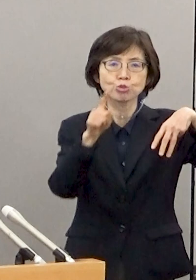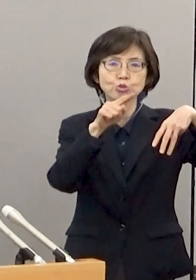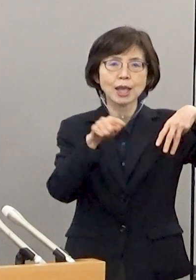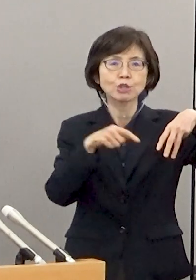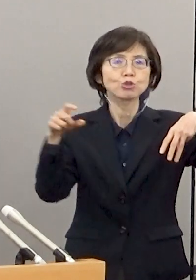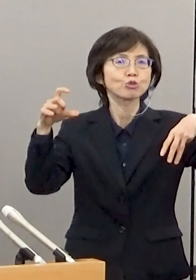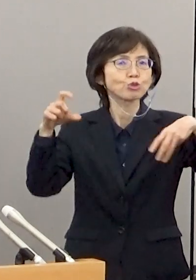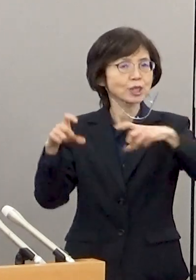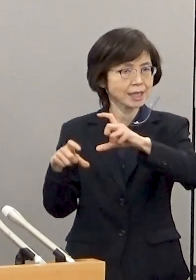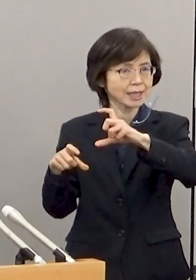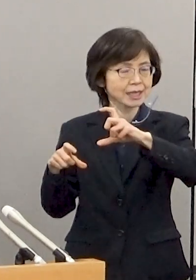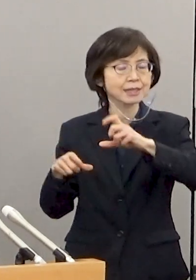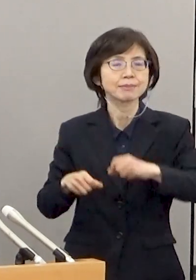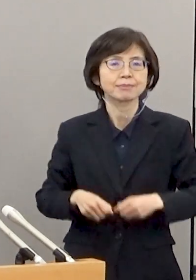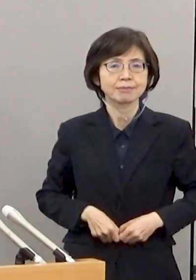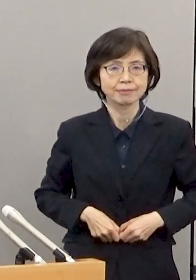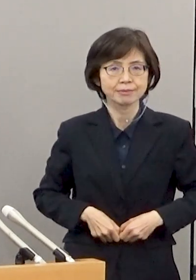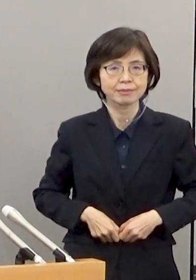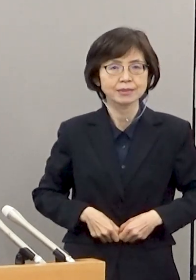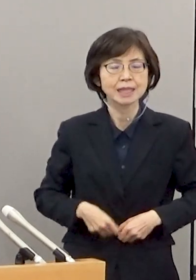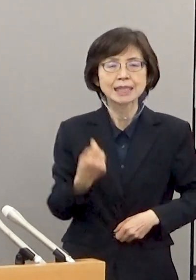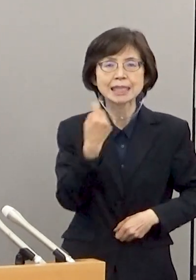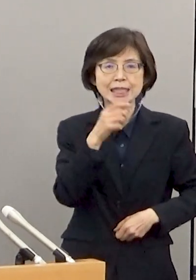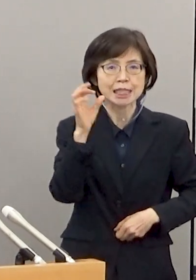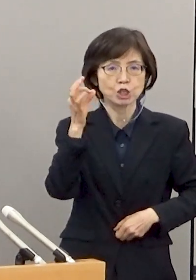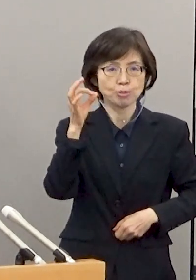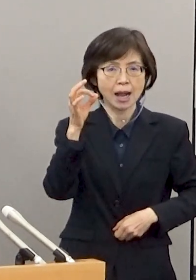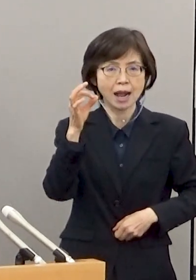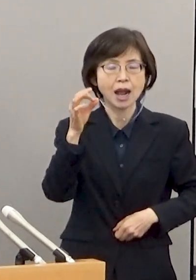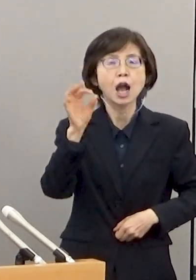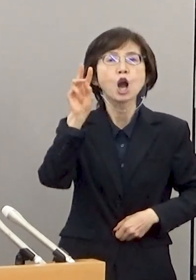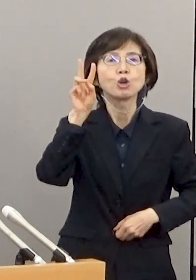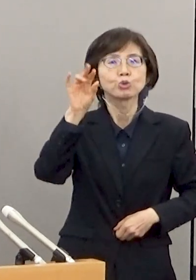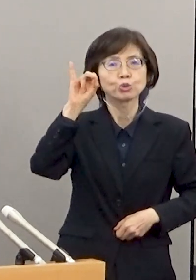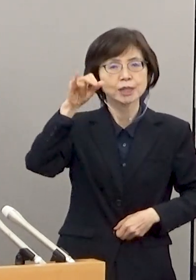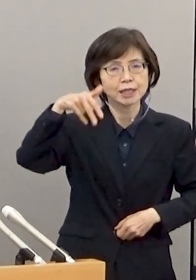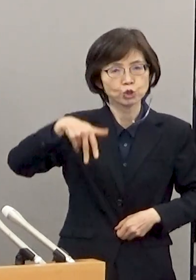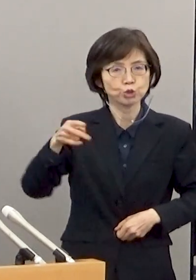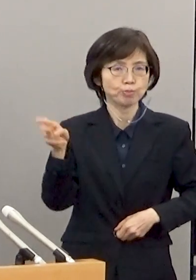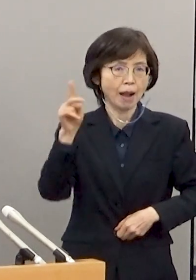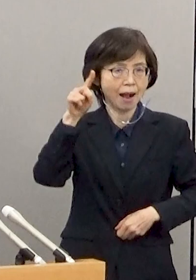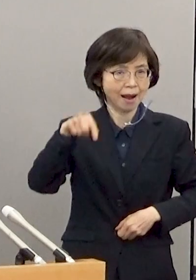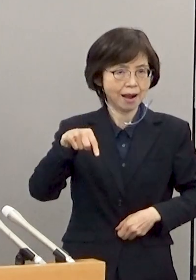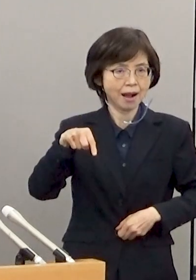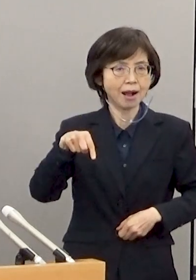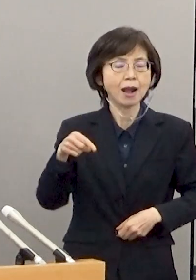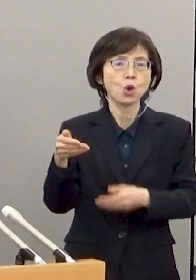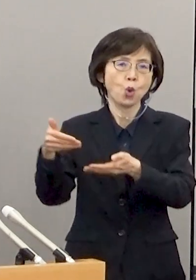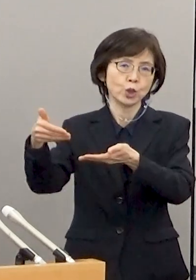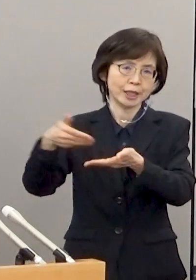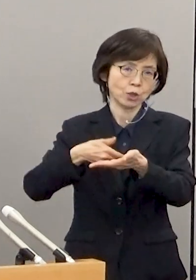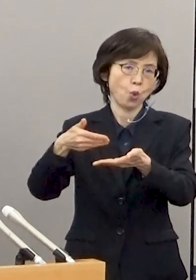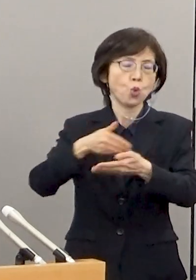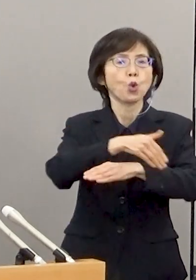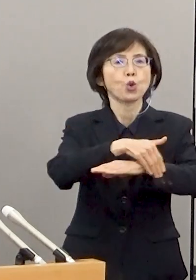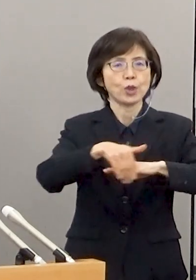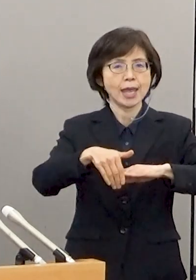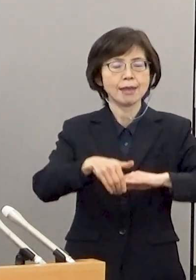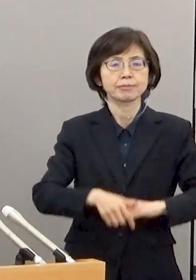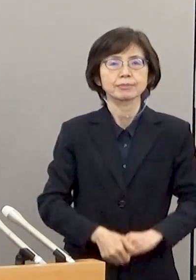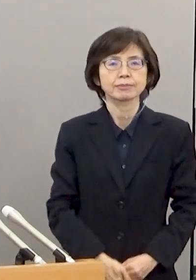MSC ベリシマとシルバーウィスパーという船がですね寄港する予定となっております。